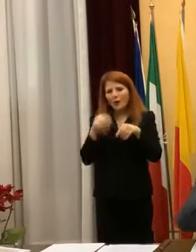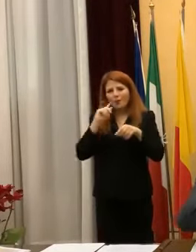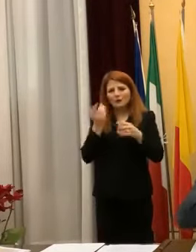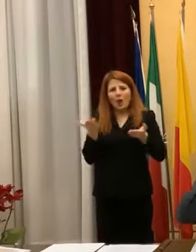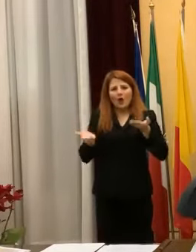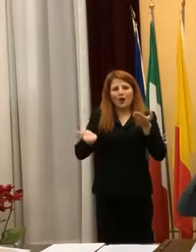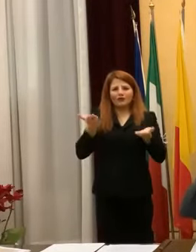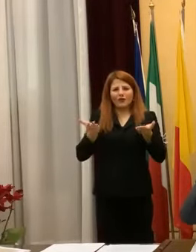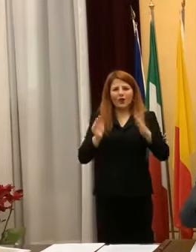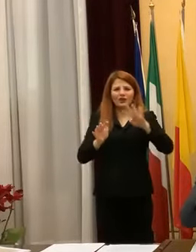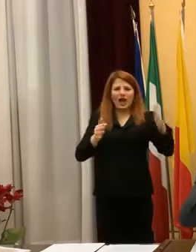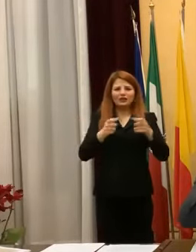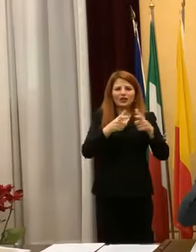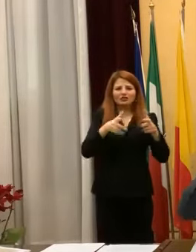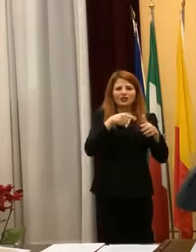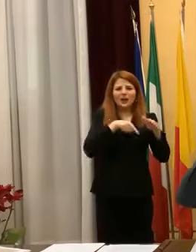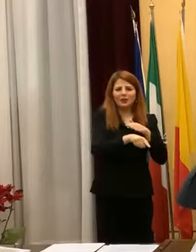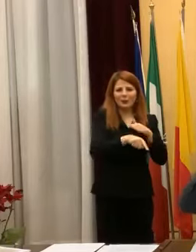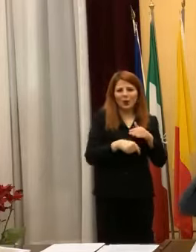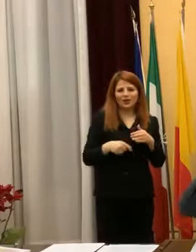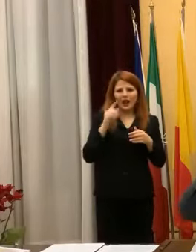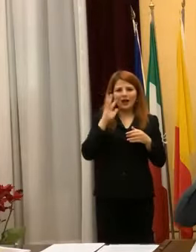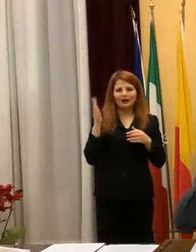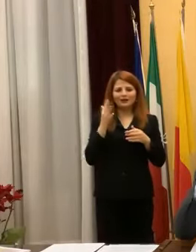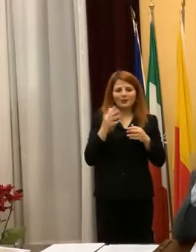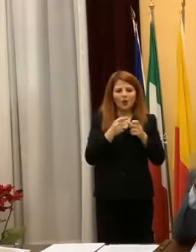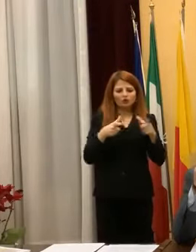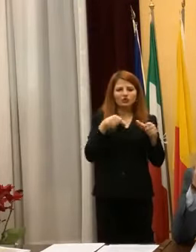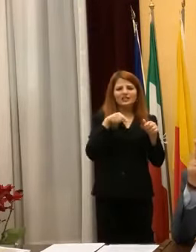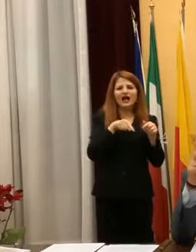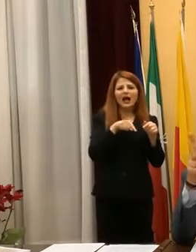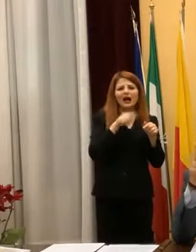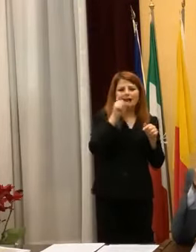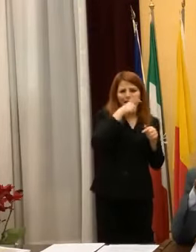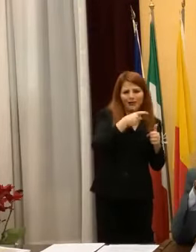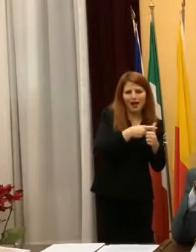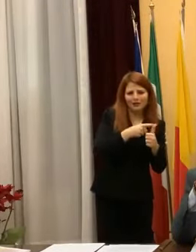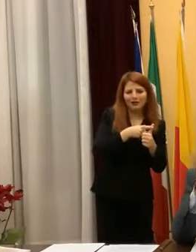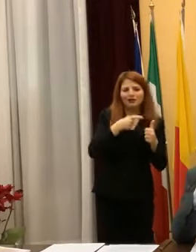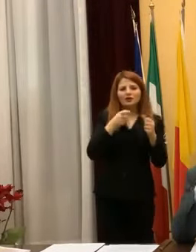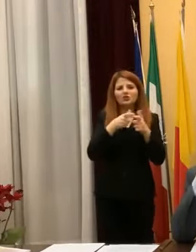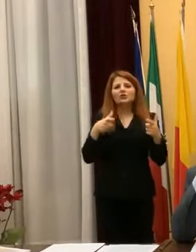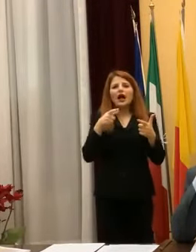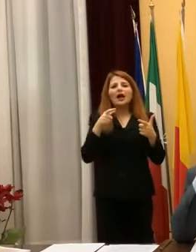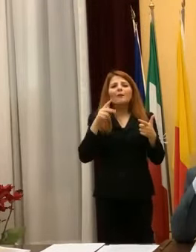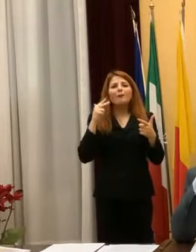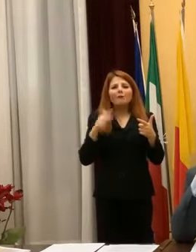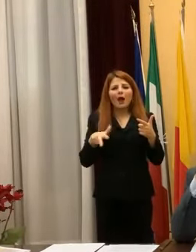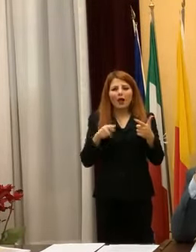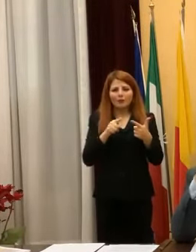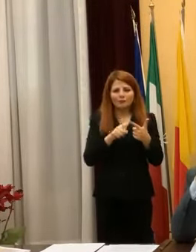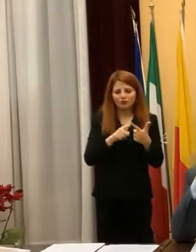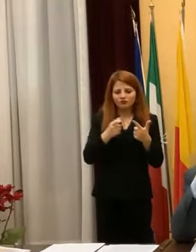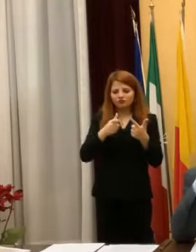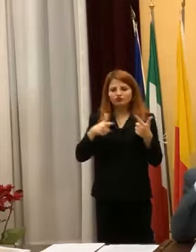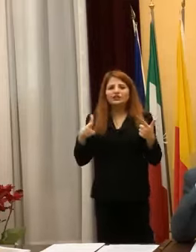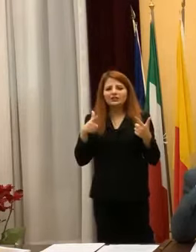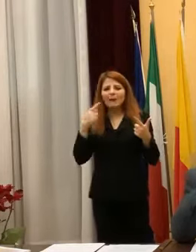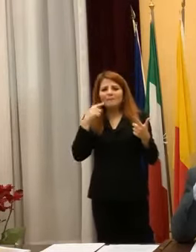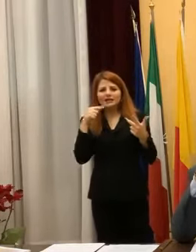Catania, Palermo e Messina, che è fondamentale, perché qui realmente viene da